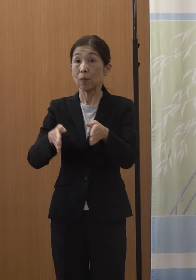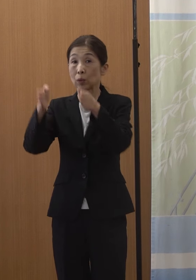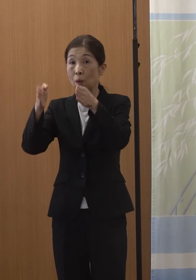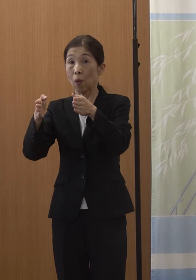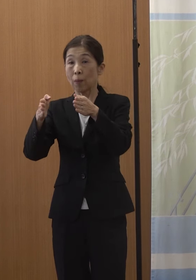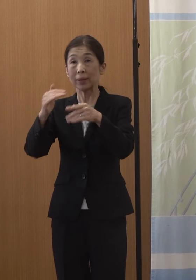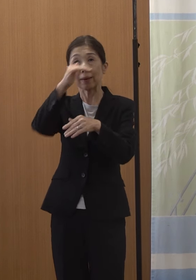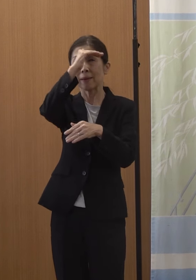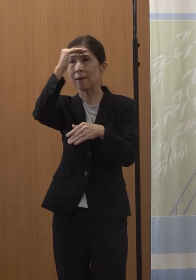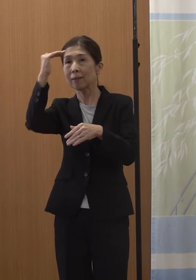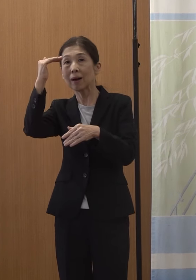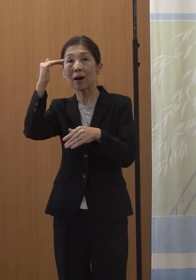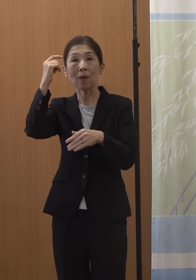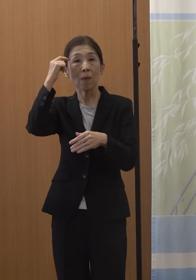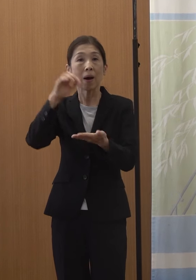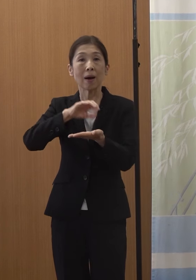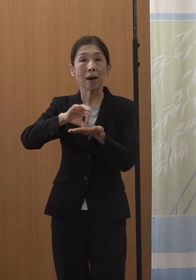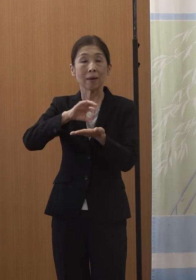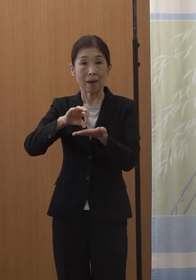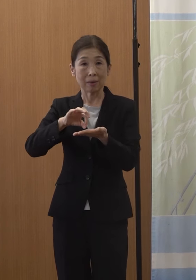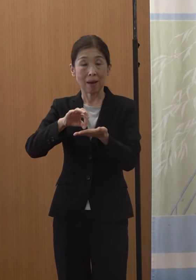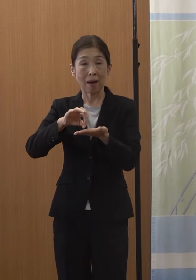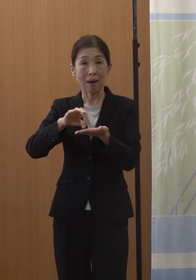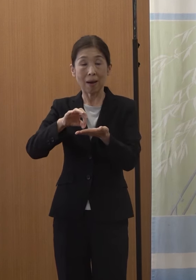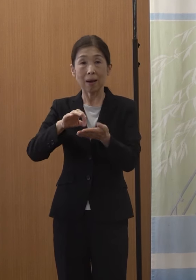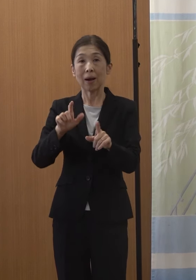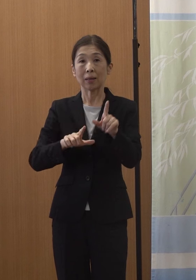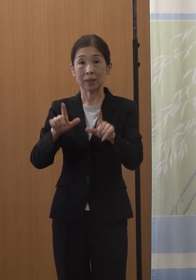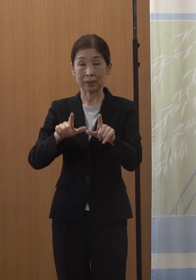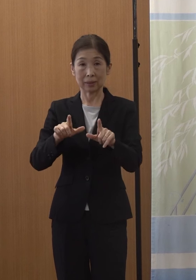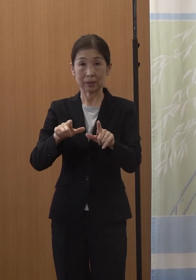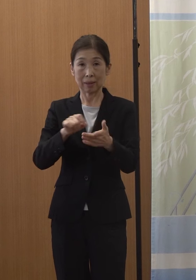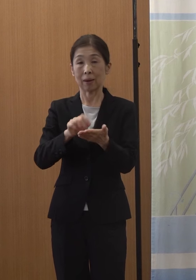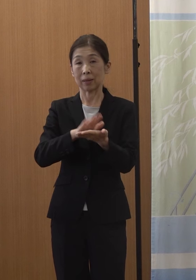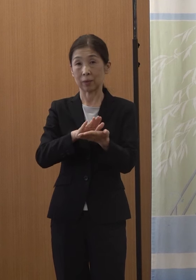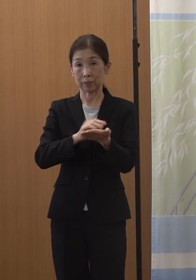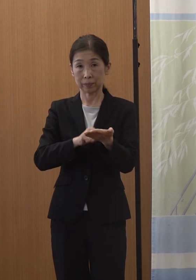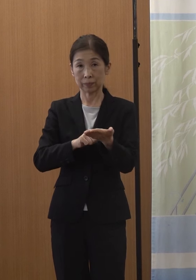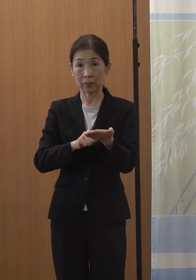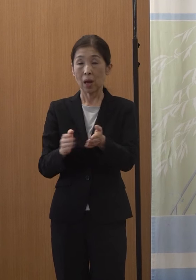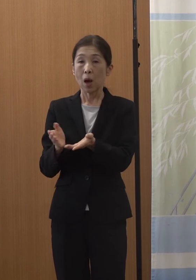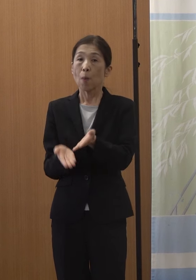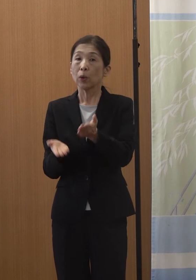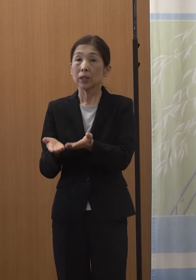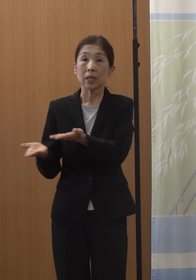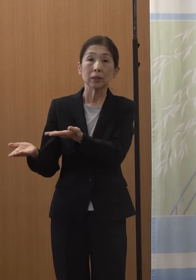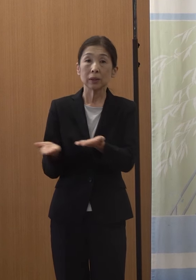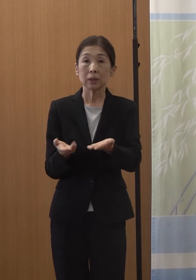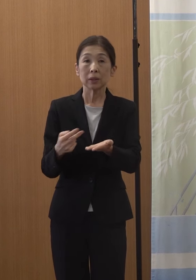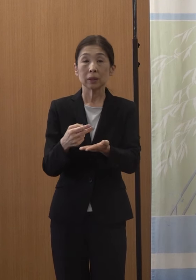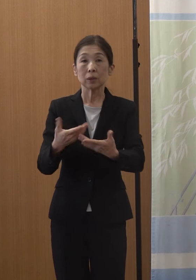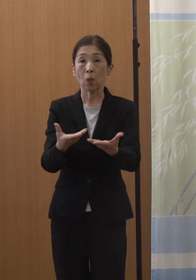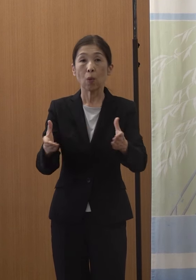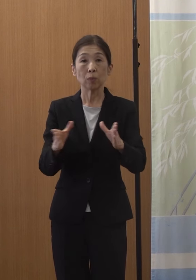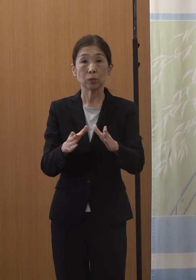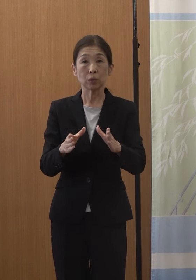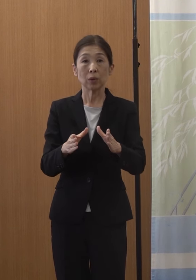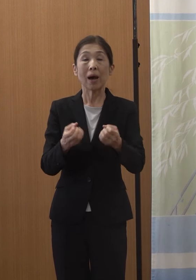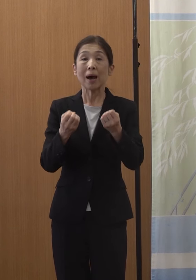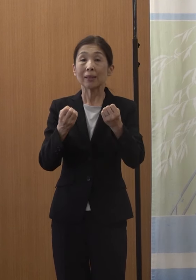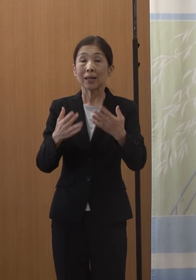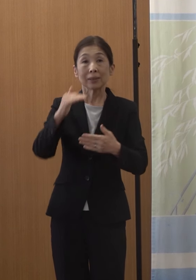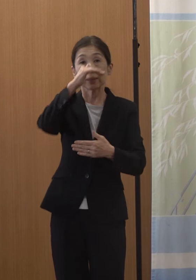配慮した都市開発事業を誘導すると書かせていただいています。もてなしドームを中心として新たな景観、そ